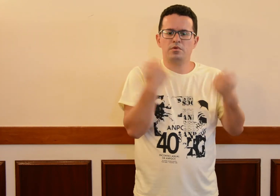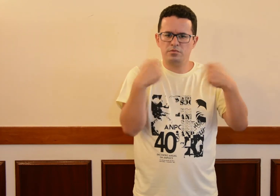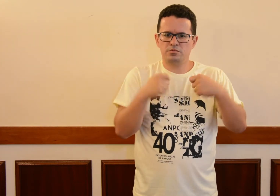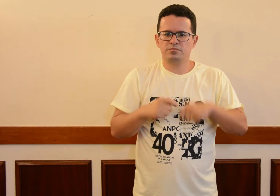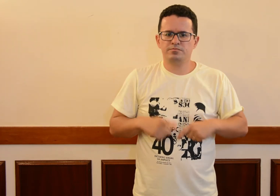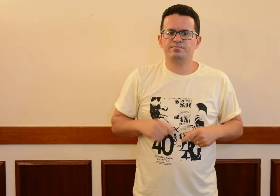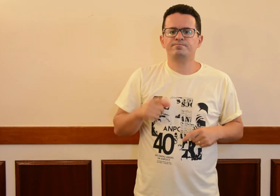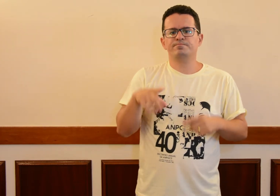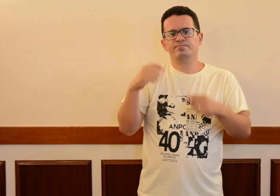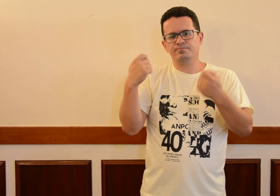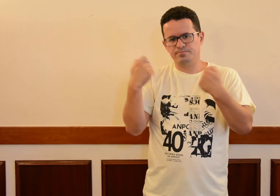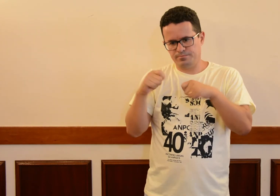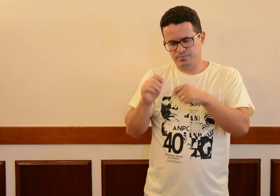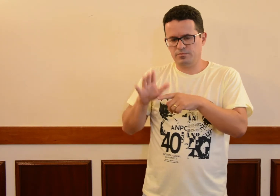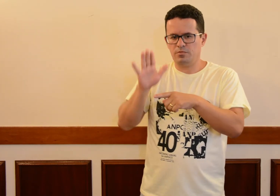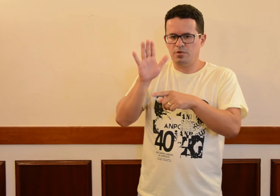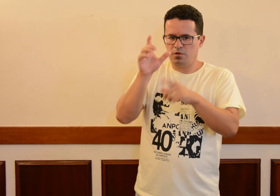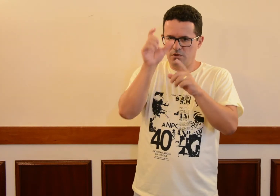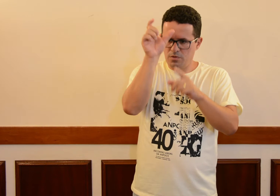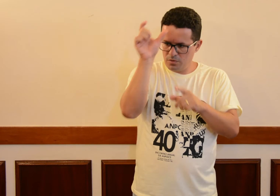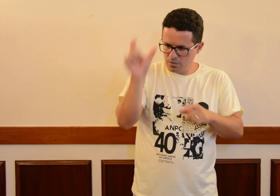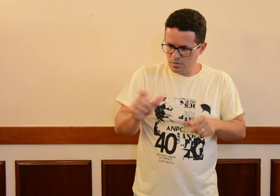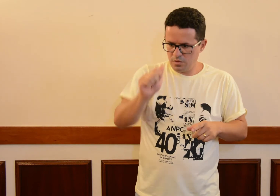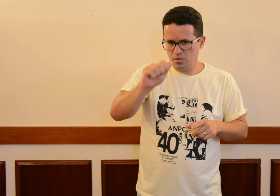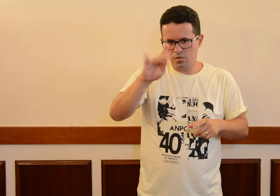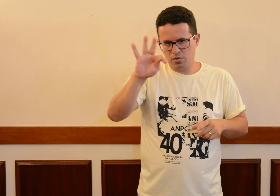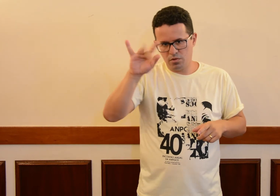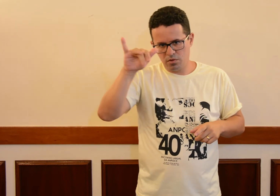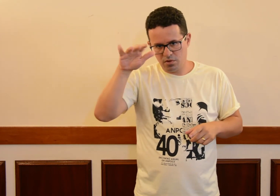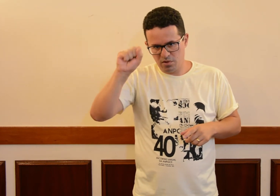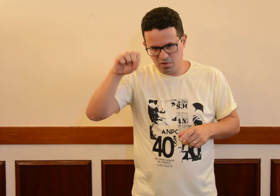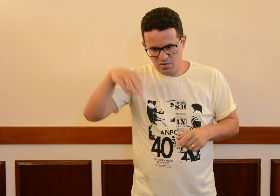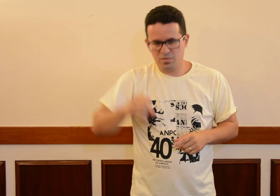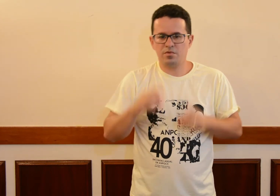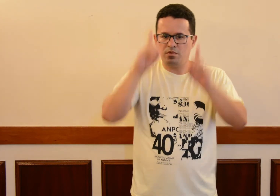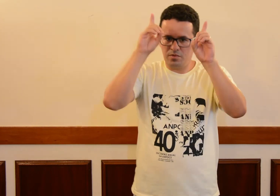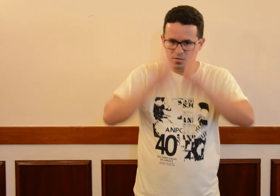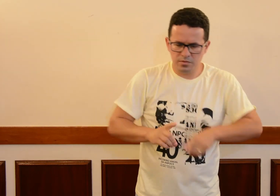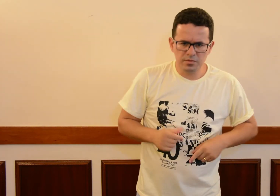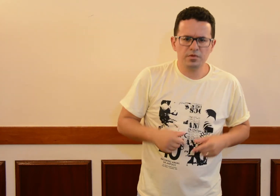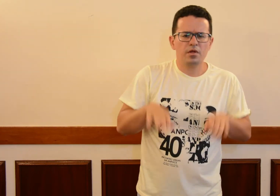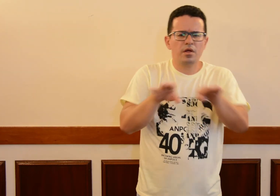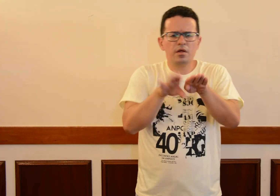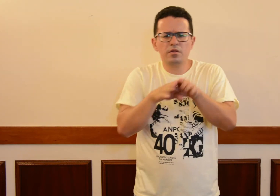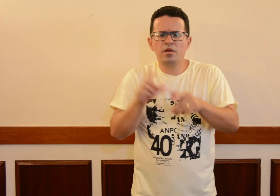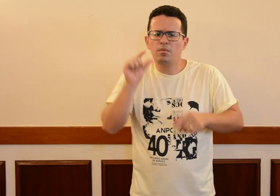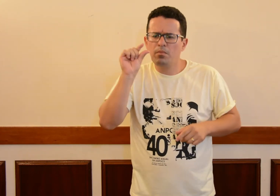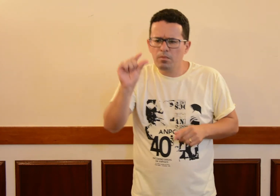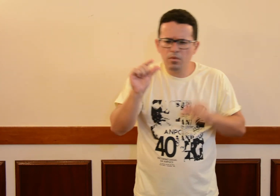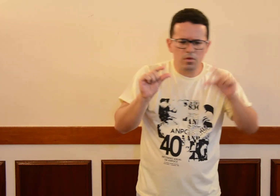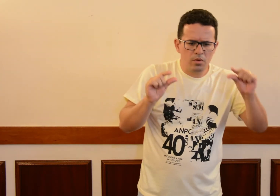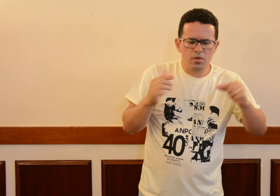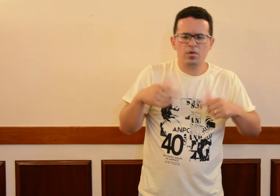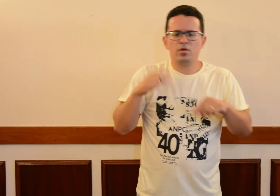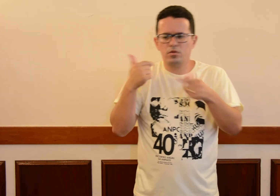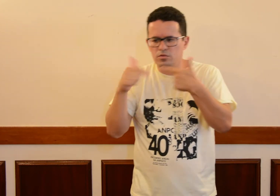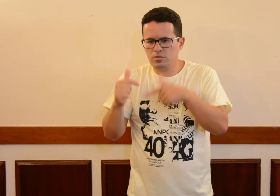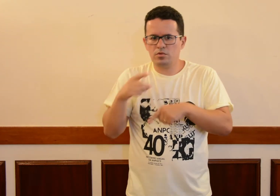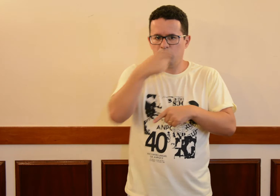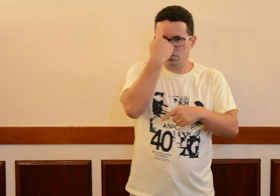atribuição de categorias biomédicas, autismo e deficiência, e a imposição limitada de tarefas e horários de trabalho. Pelo contrário, sua